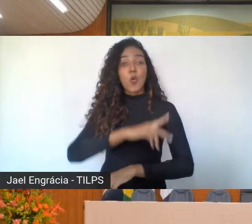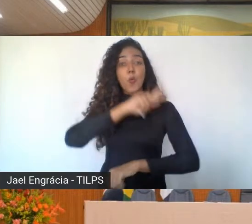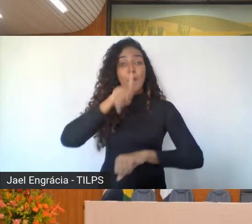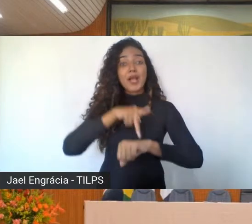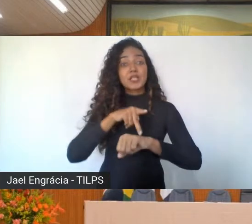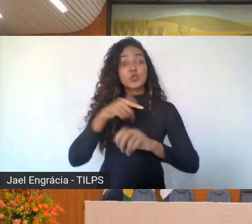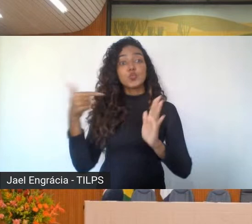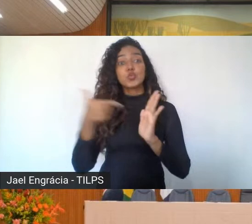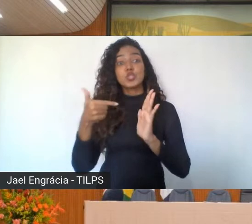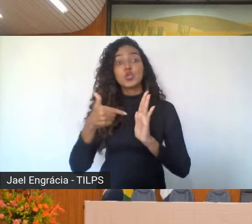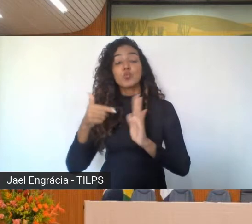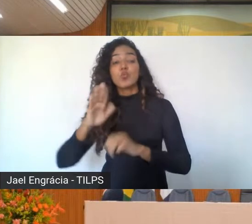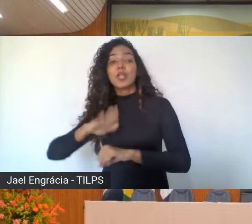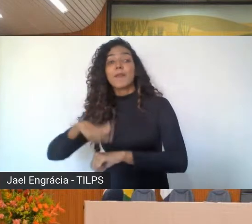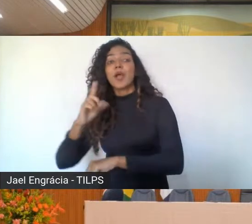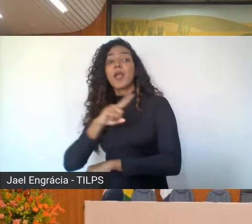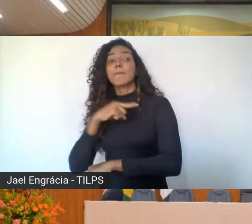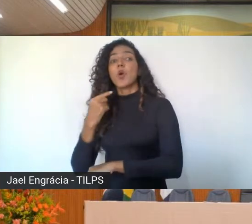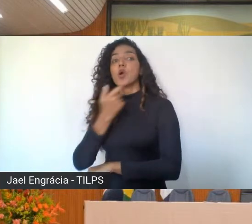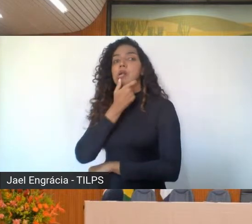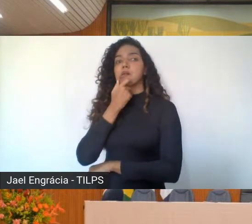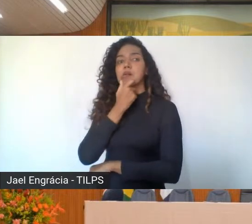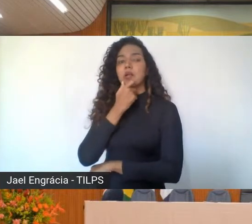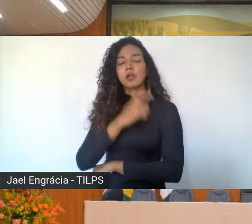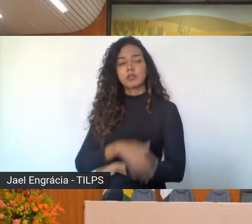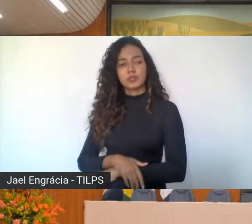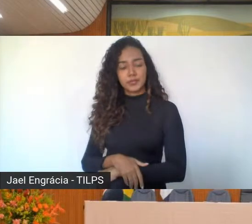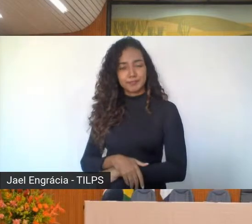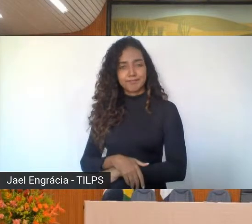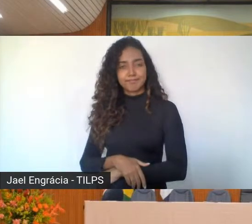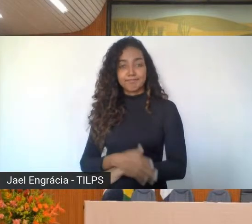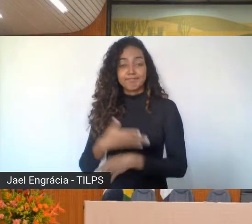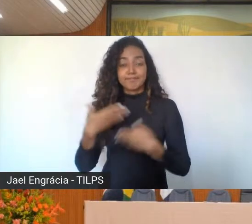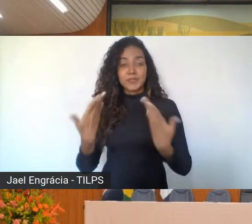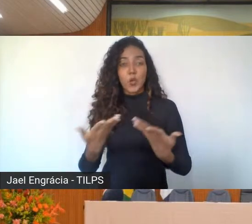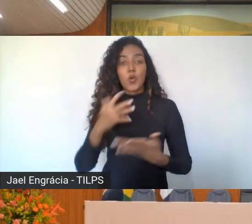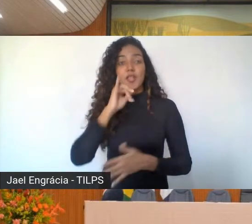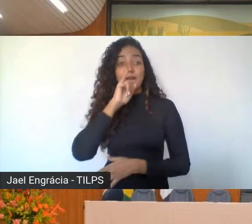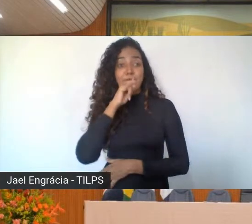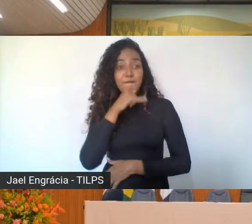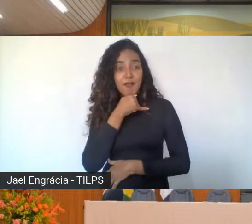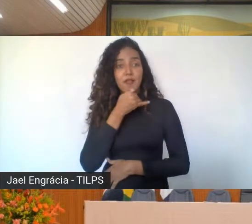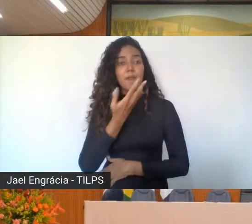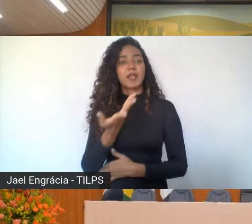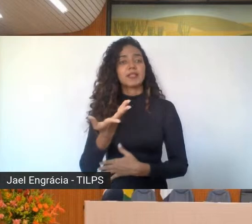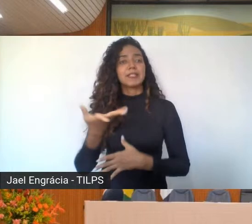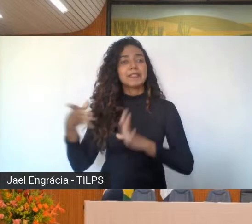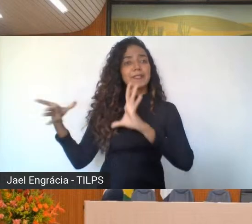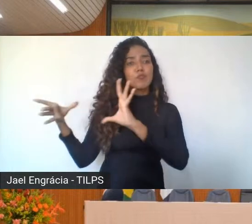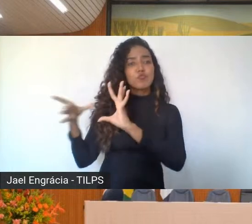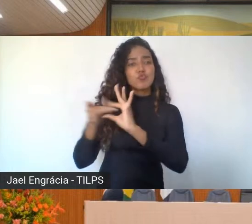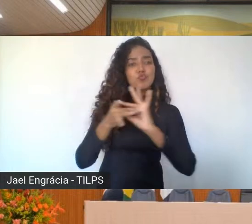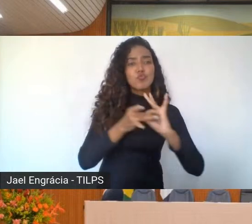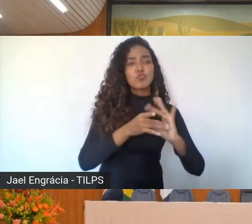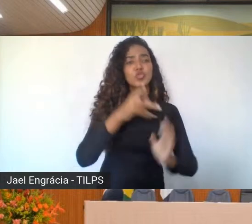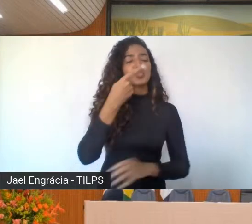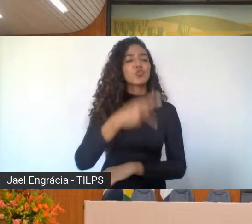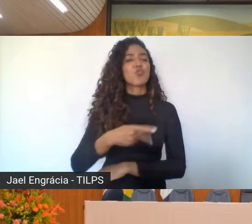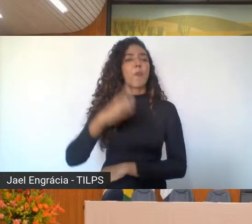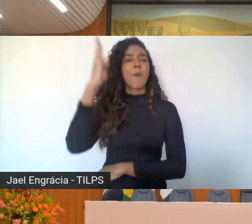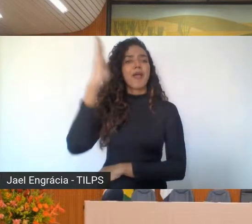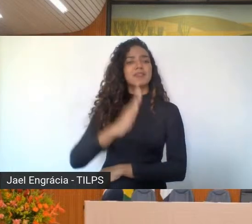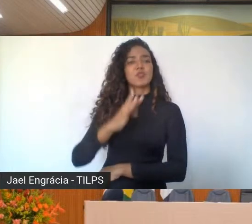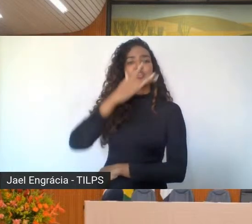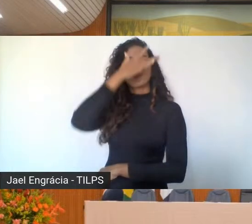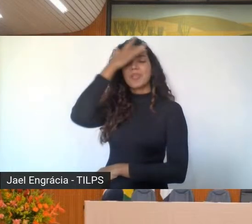Unidos, com menos de 1.900, os outros países com menos. Então, infelizmente, a gente tem um contexto hoje no país de negacionismo